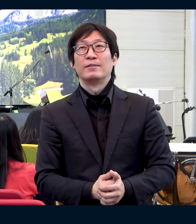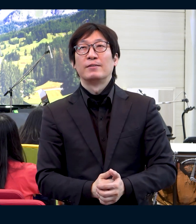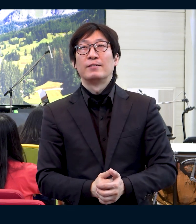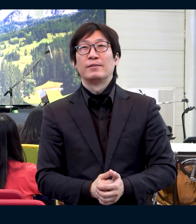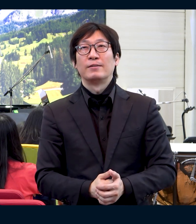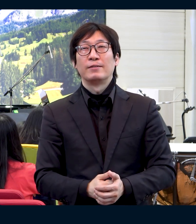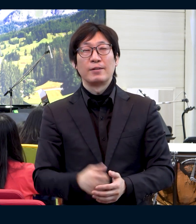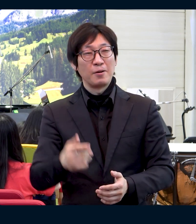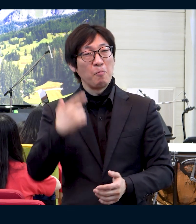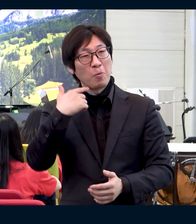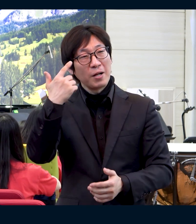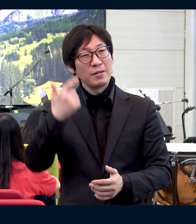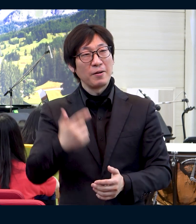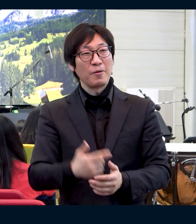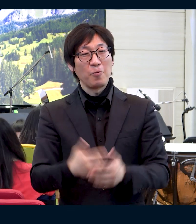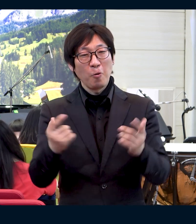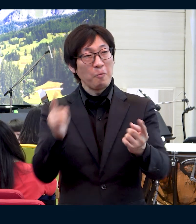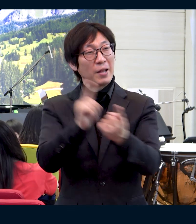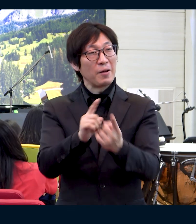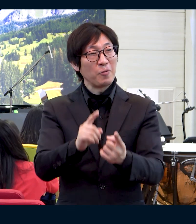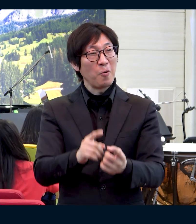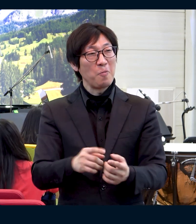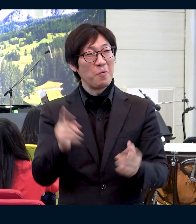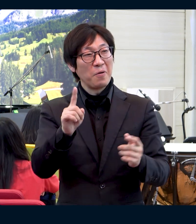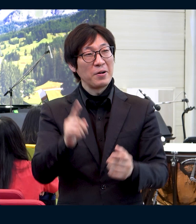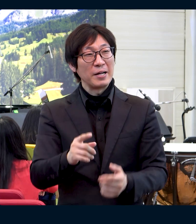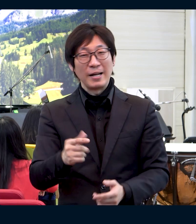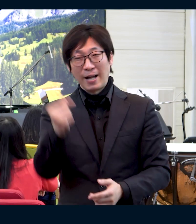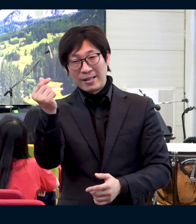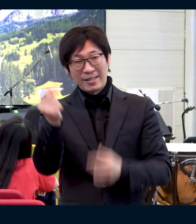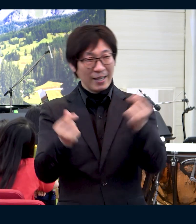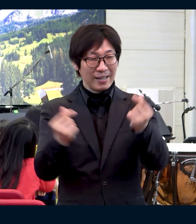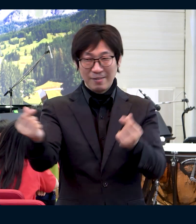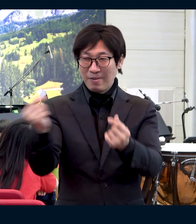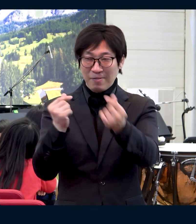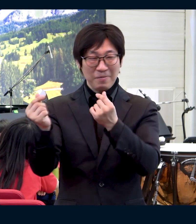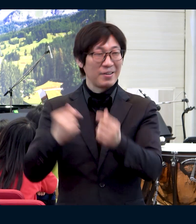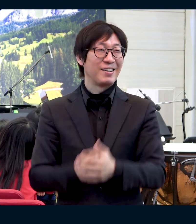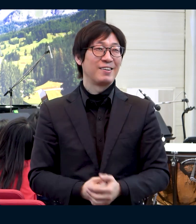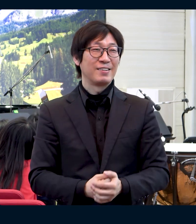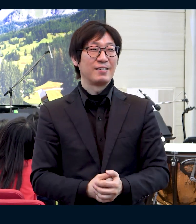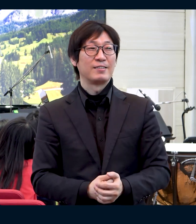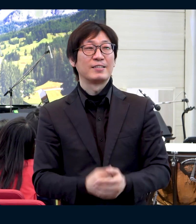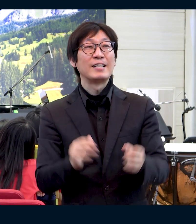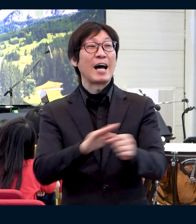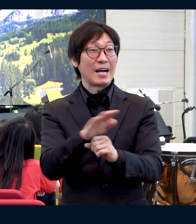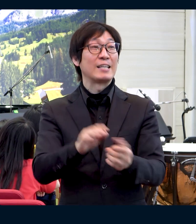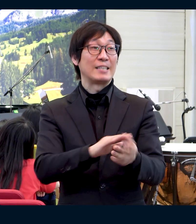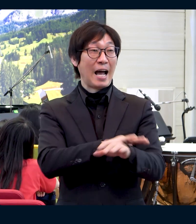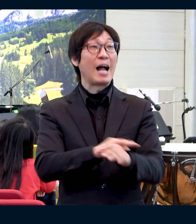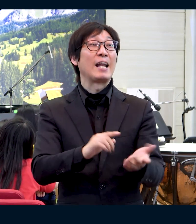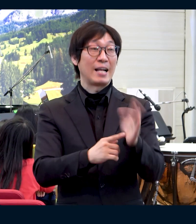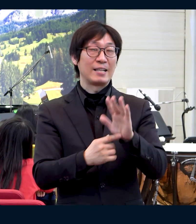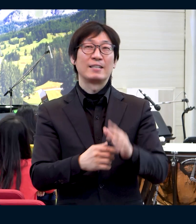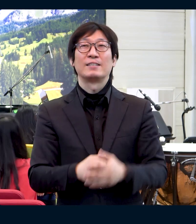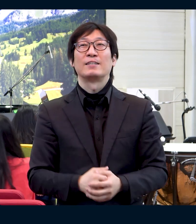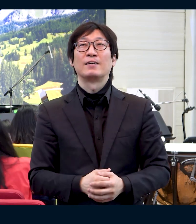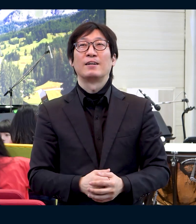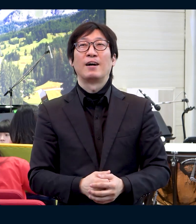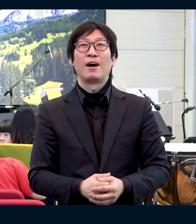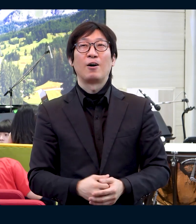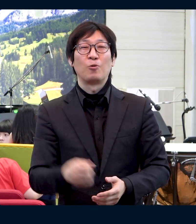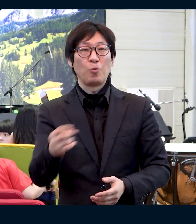왜? 사랑합니다 이렇게 이야기하며 사랑을 표시했던 친구.